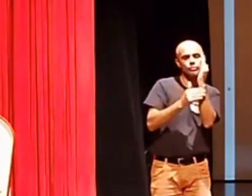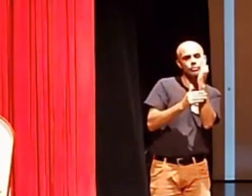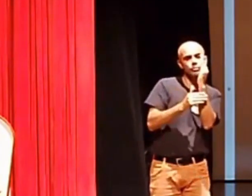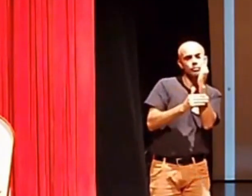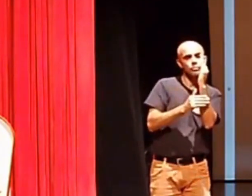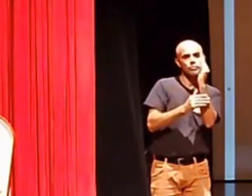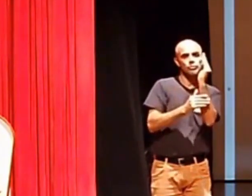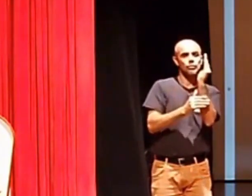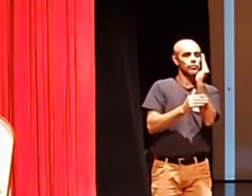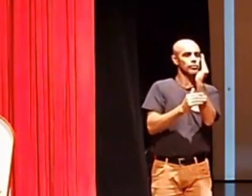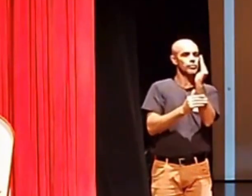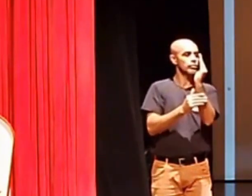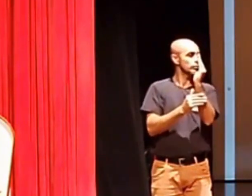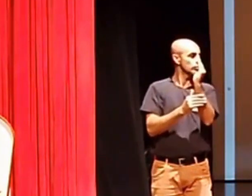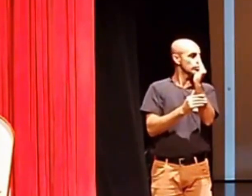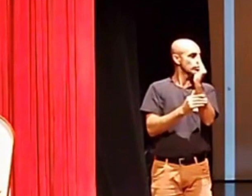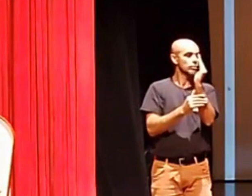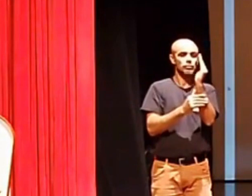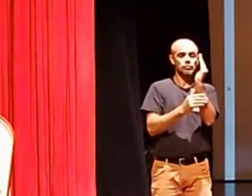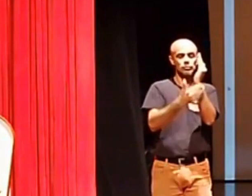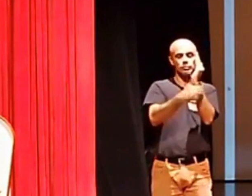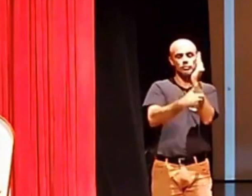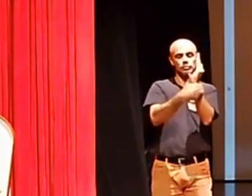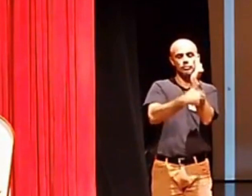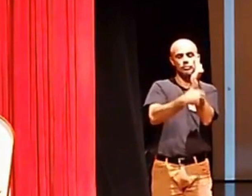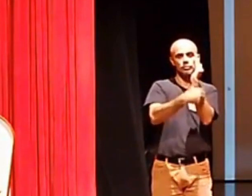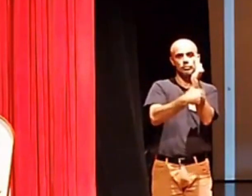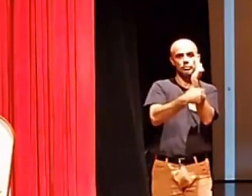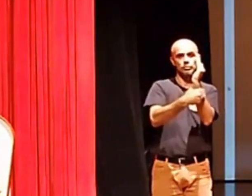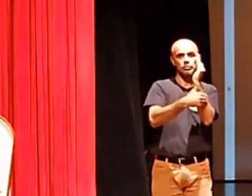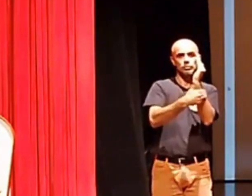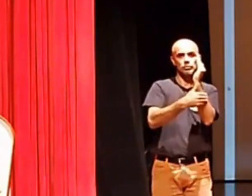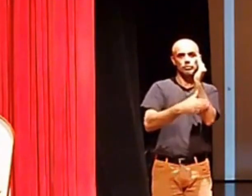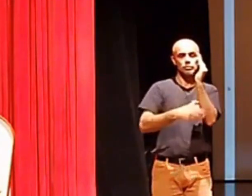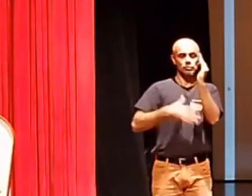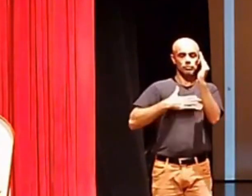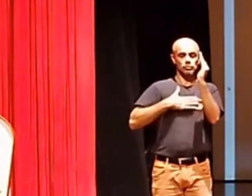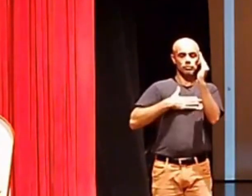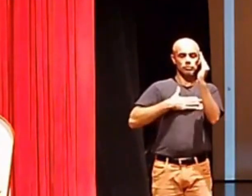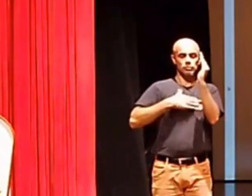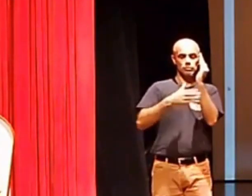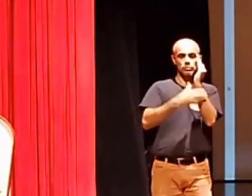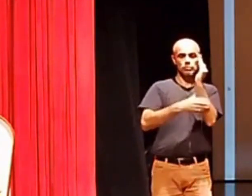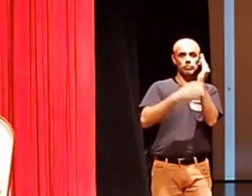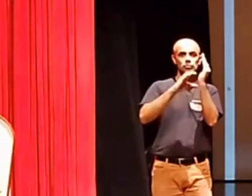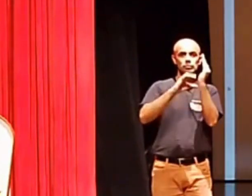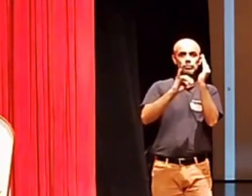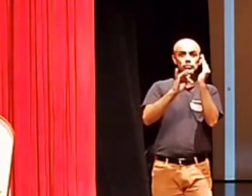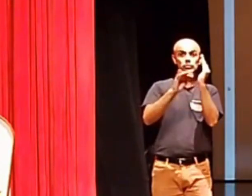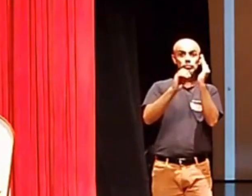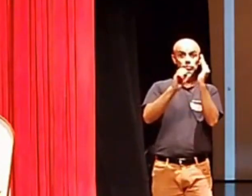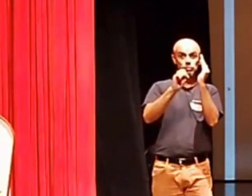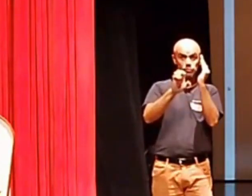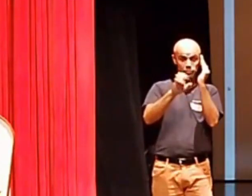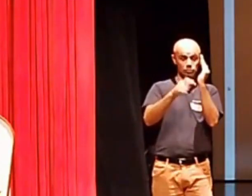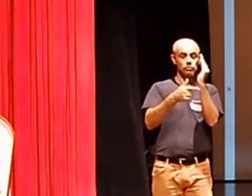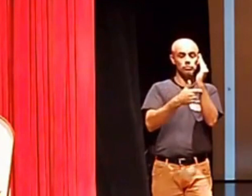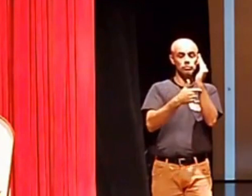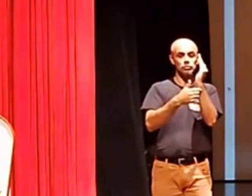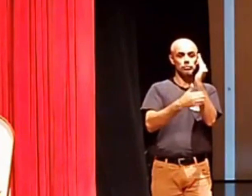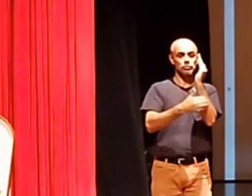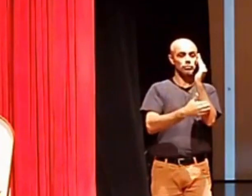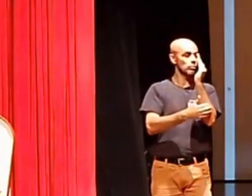uma cunha aqui na torácica, que a gente chama de cifose. Uma